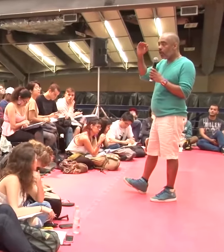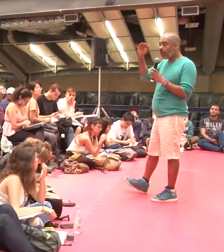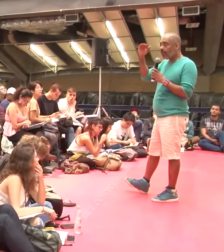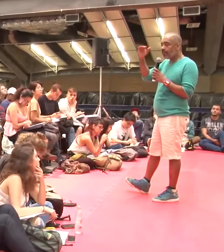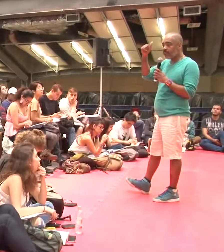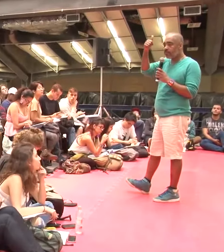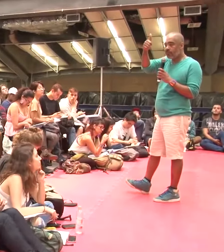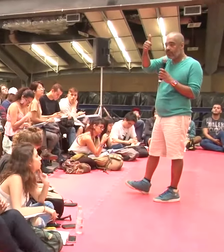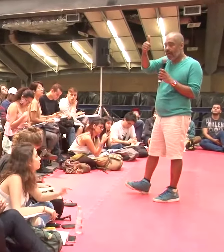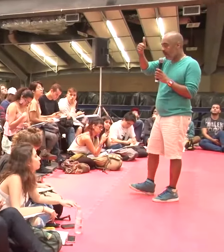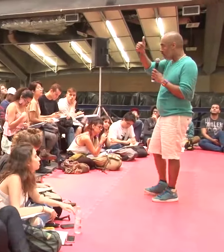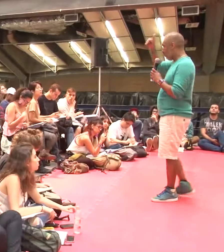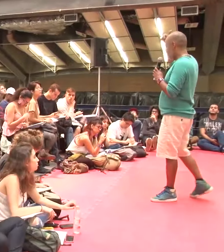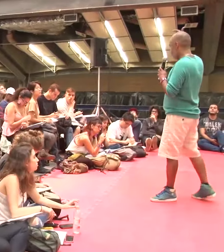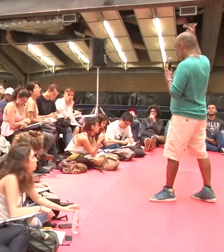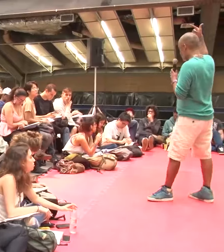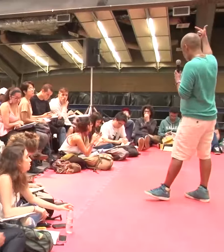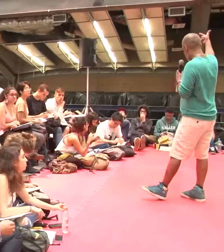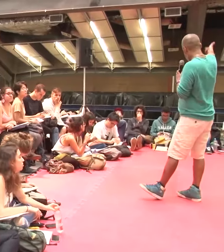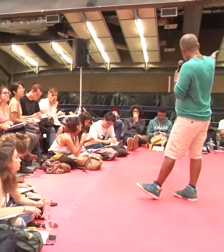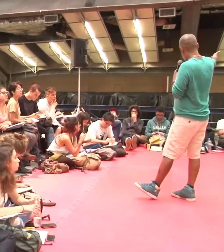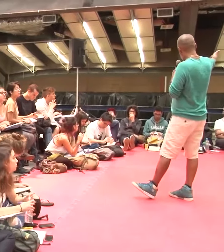a notabilização social,